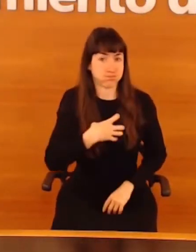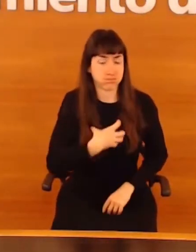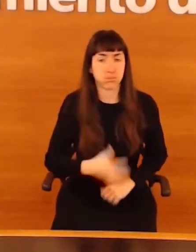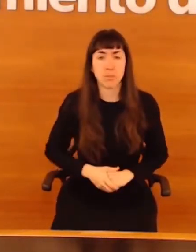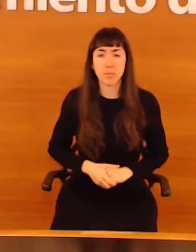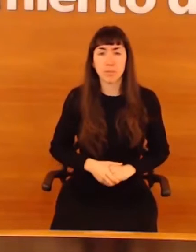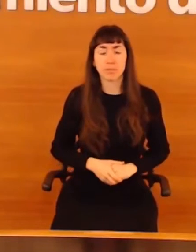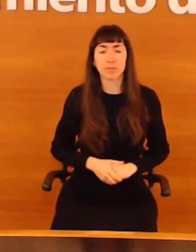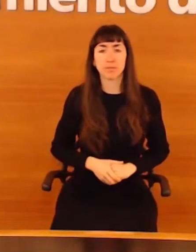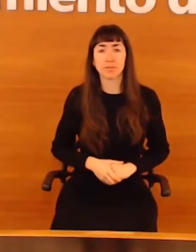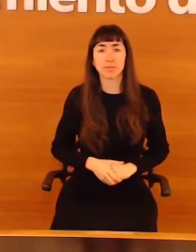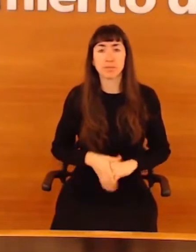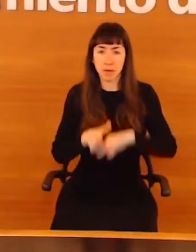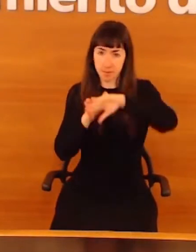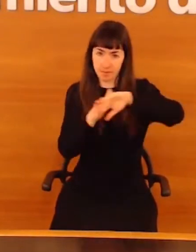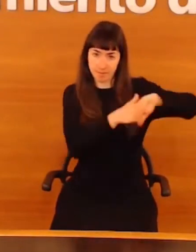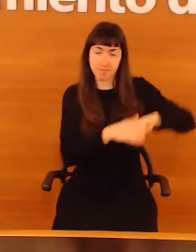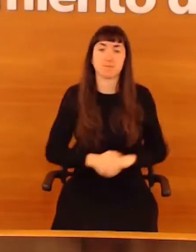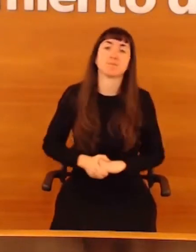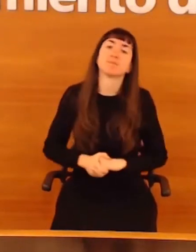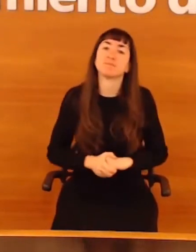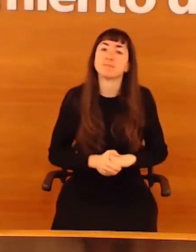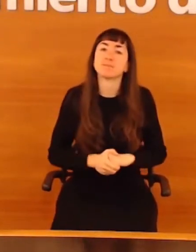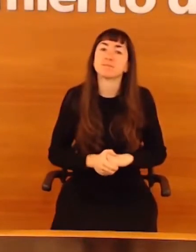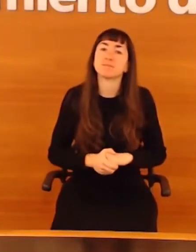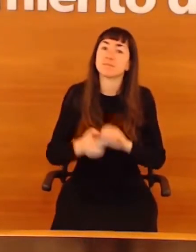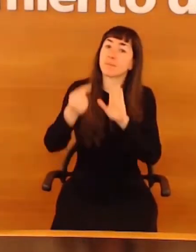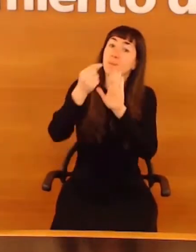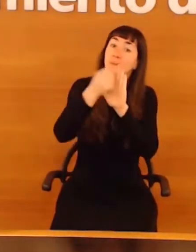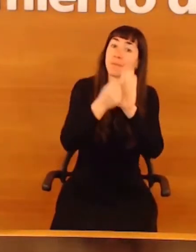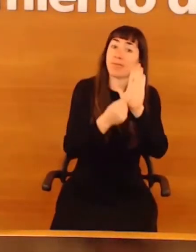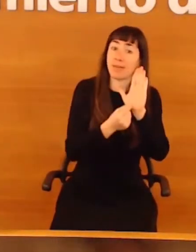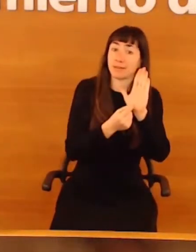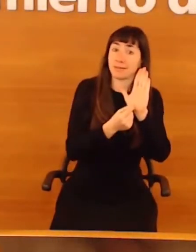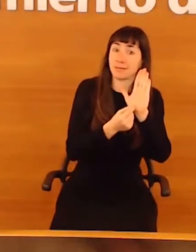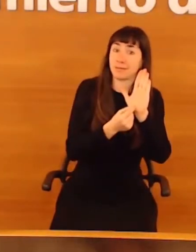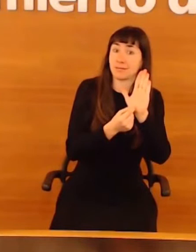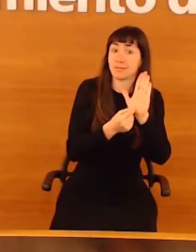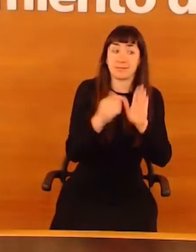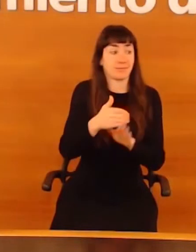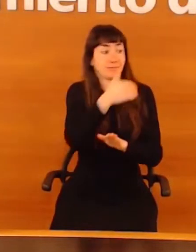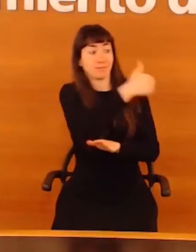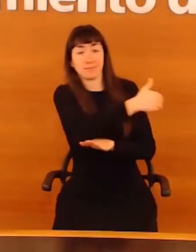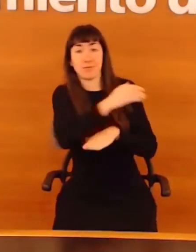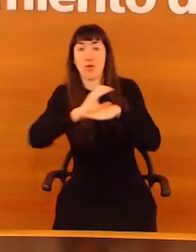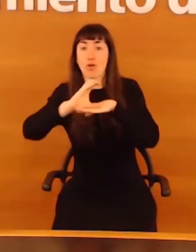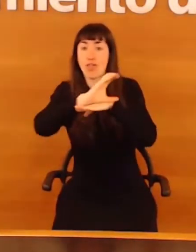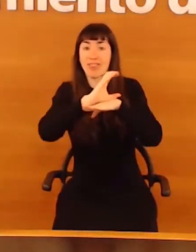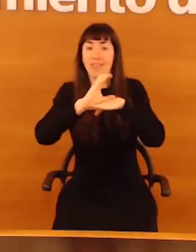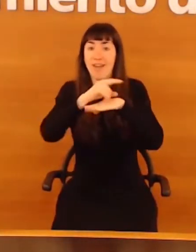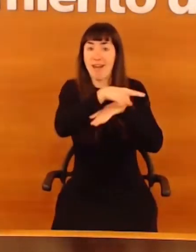Además de lo mencionado, paso a exponer las últimas medidas adoptadas en compañía de la concejala responsable de